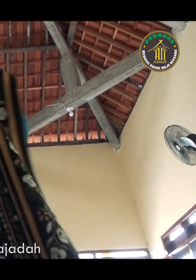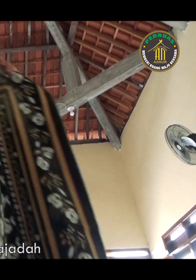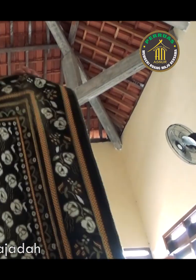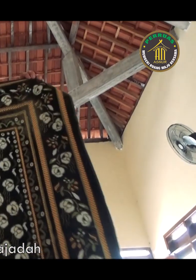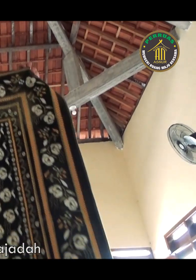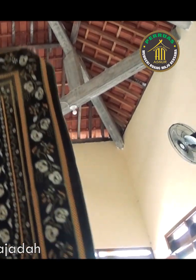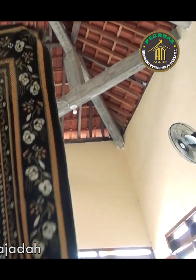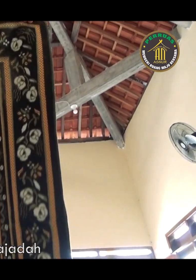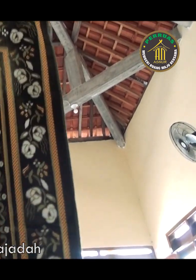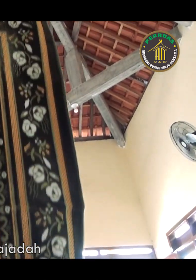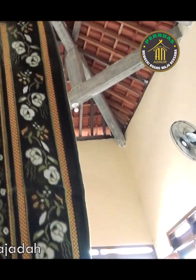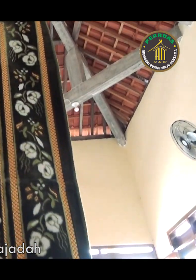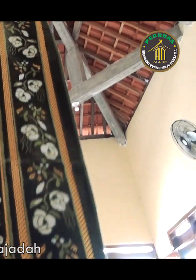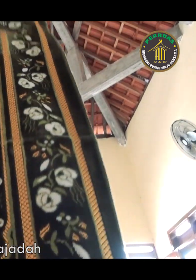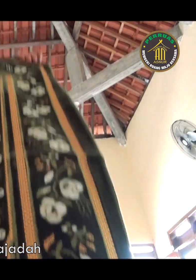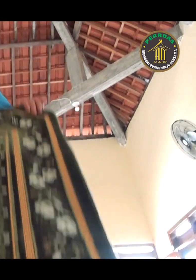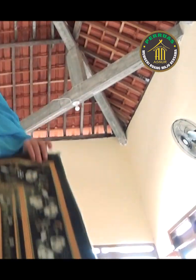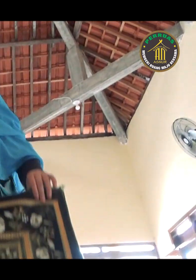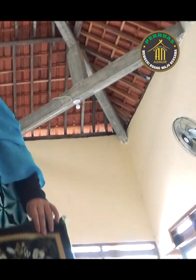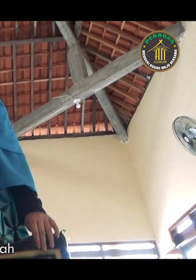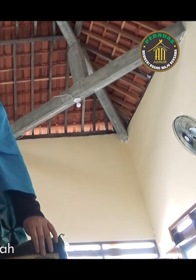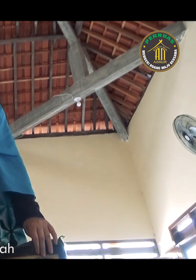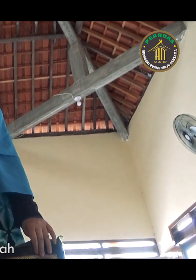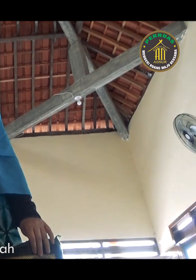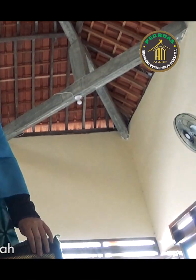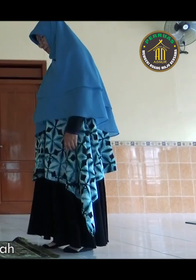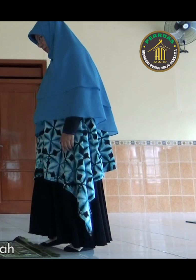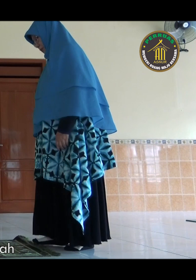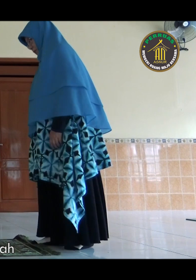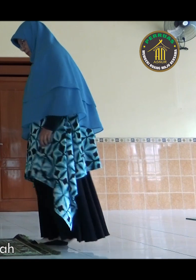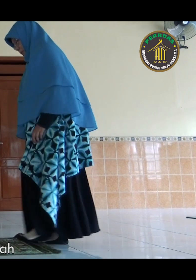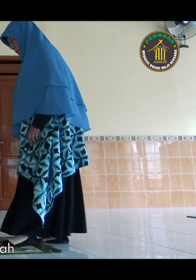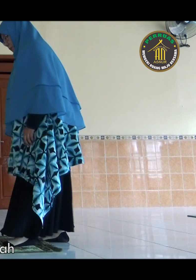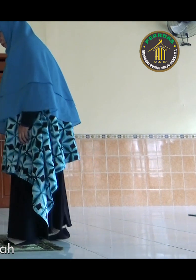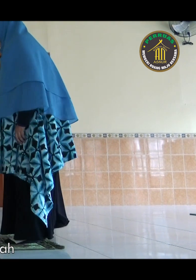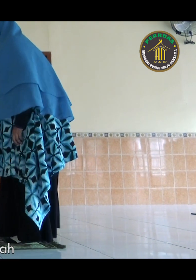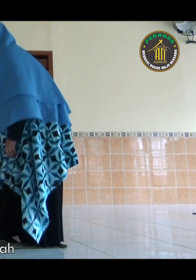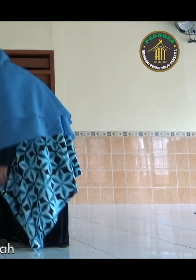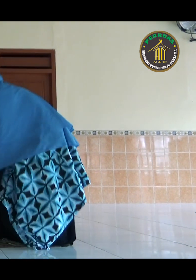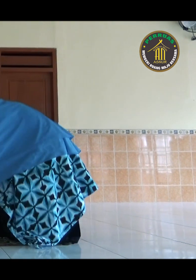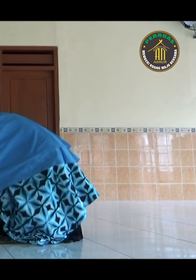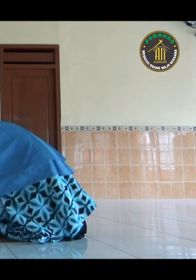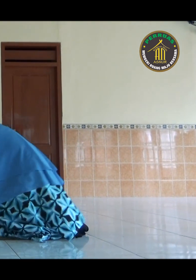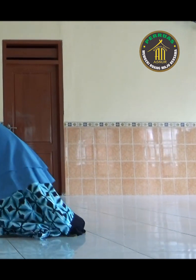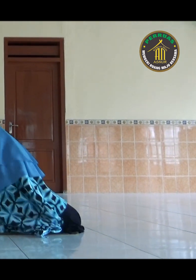Segera kuhampar sajadah di ujung basmalah,